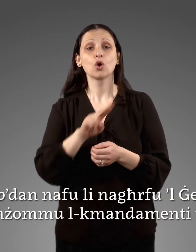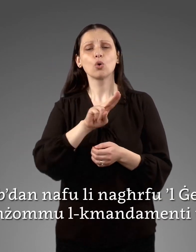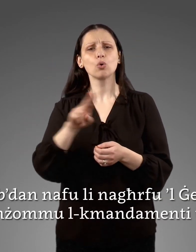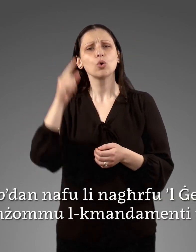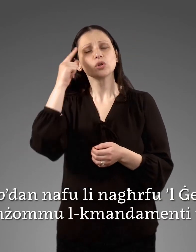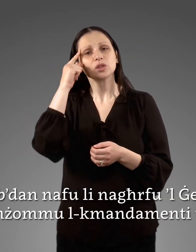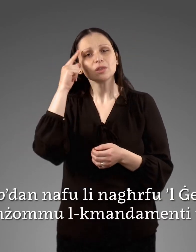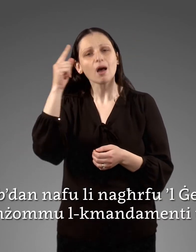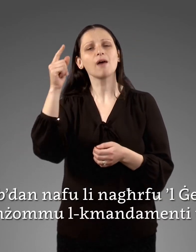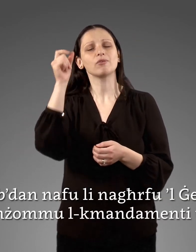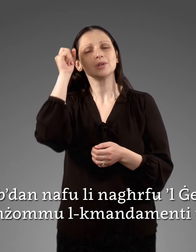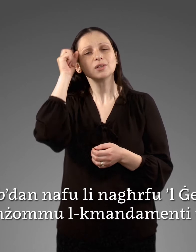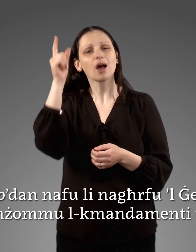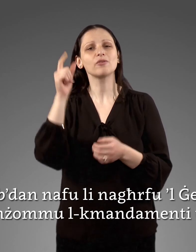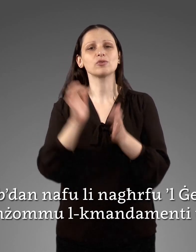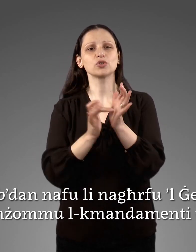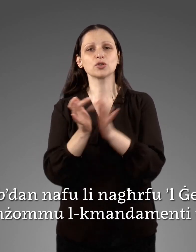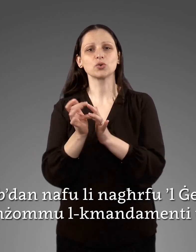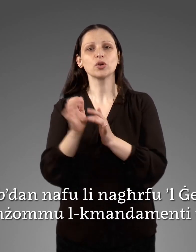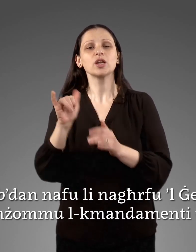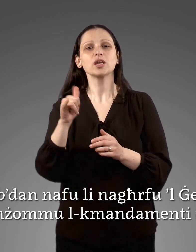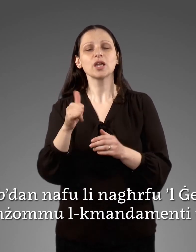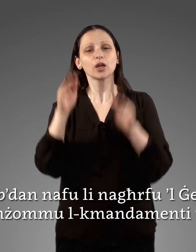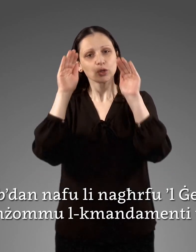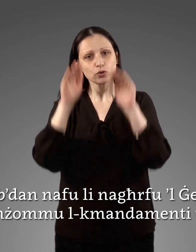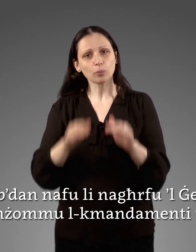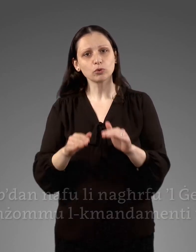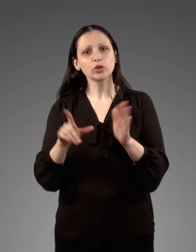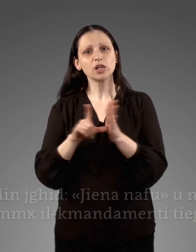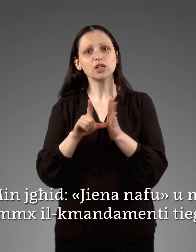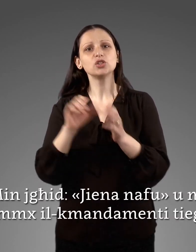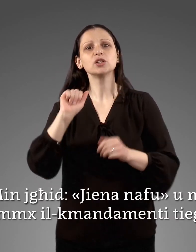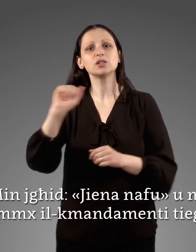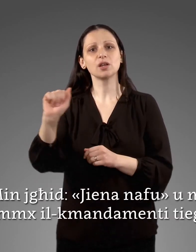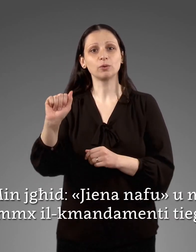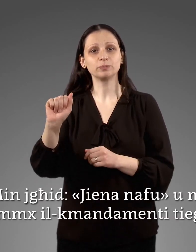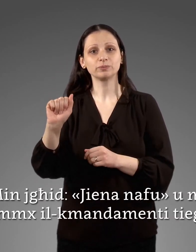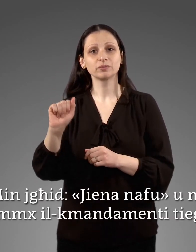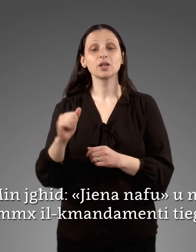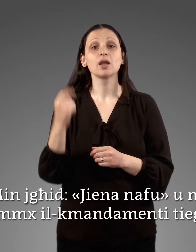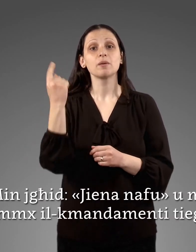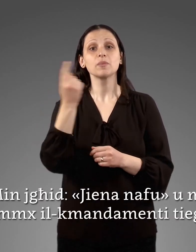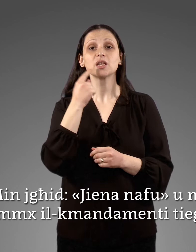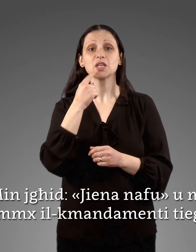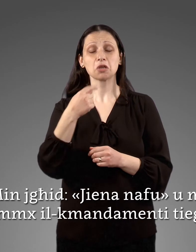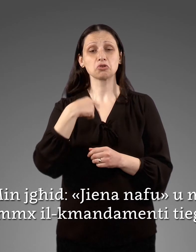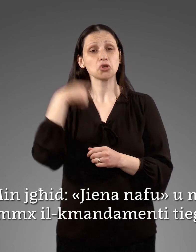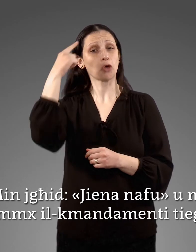li narfu l-Ġesu jekk inżommu l-kmandamenti tiegħu. Min jgħid jiena nafu. U